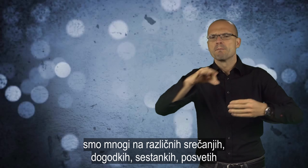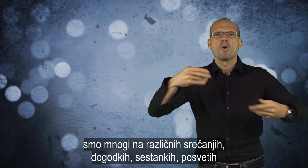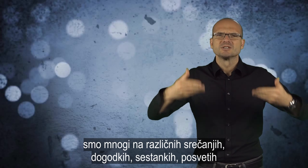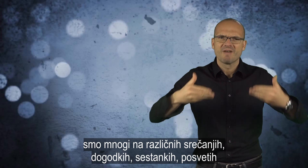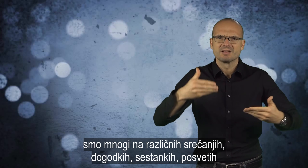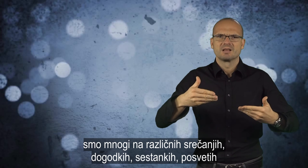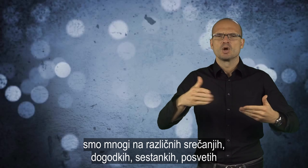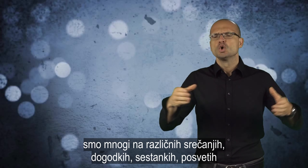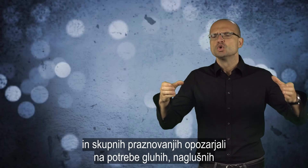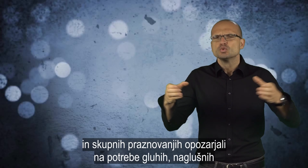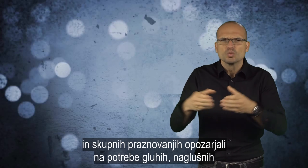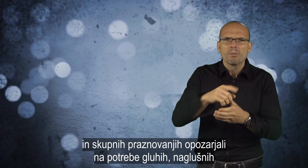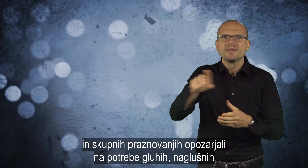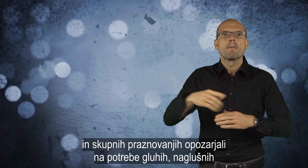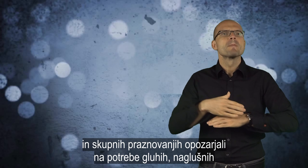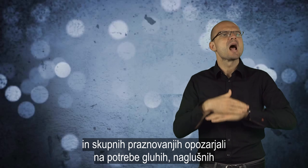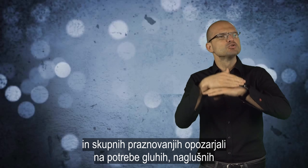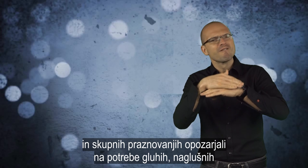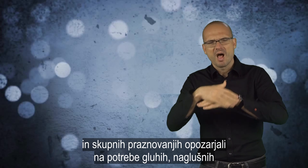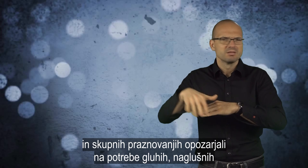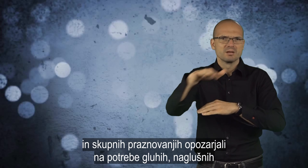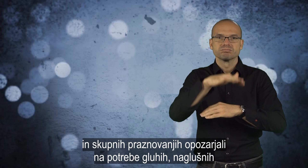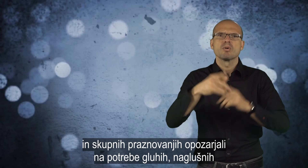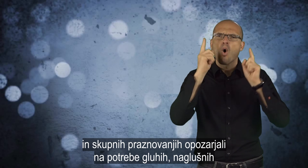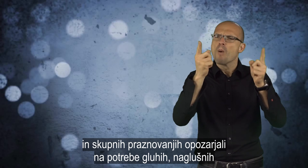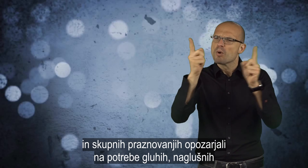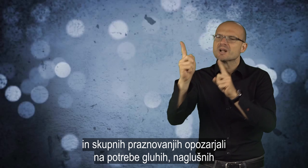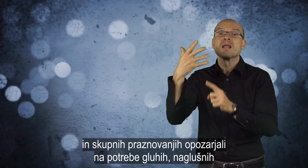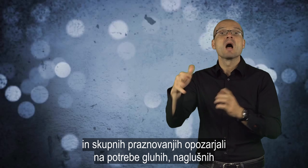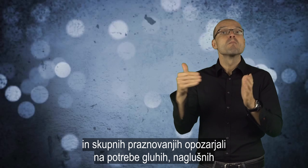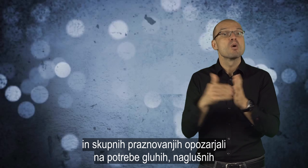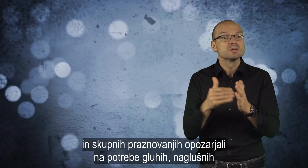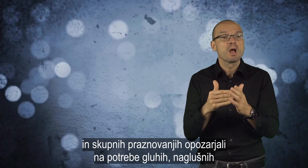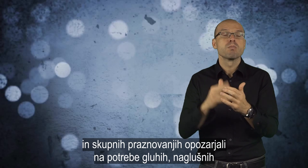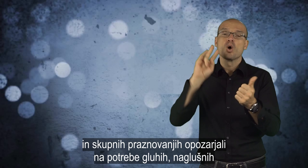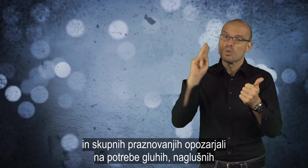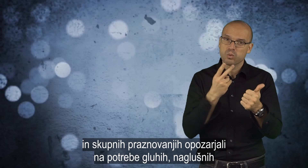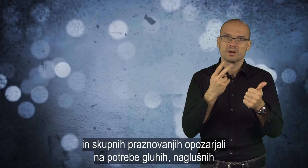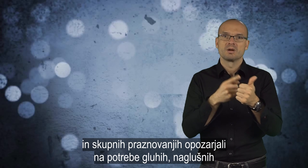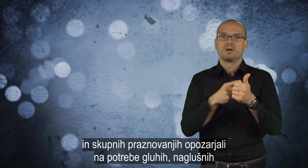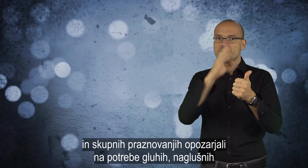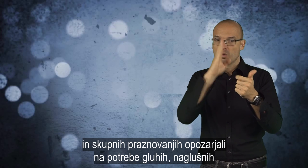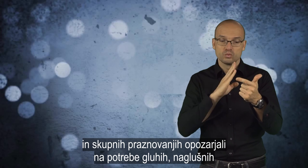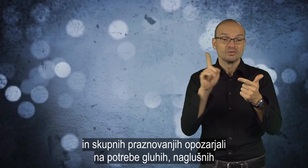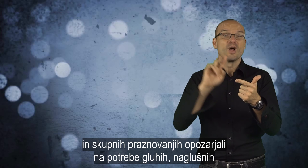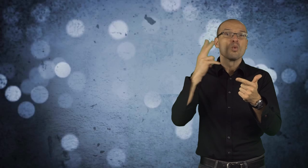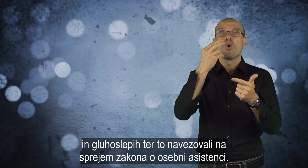in skupnih praznovanjih opozarjali na potrebe gluhih, naglušnih in gluhoslepih, ter